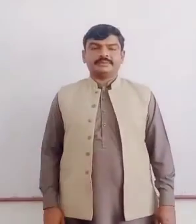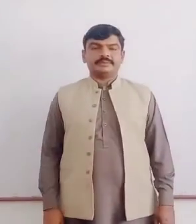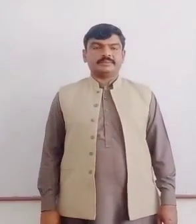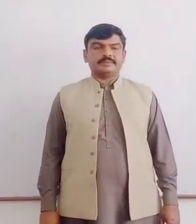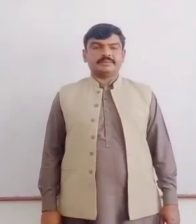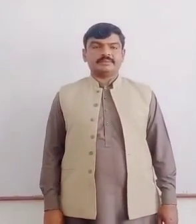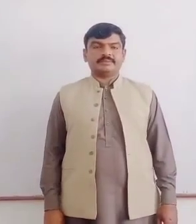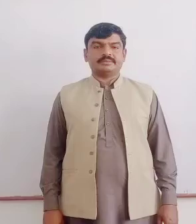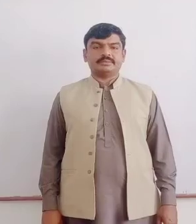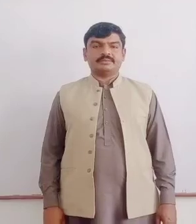صحابی،